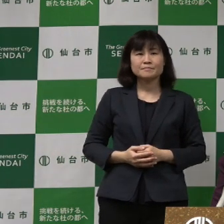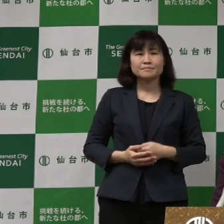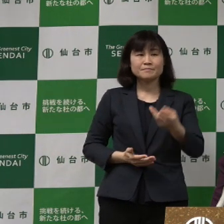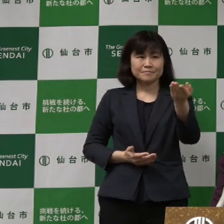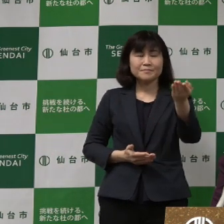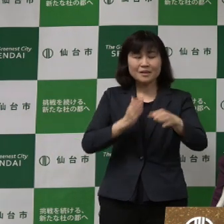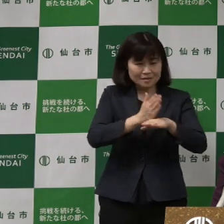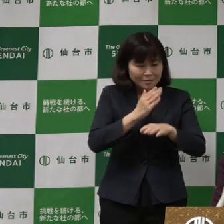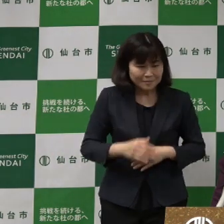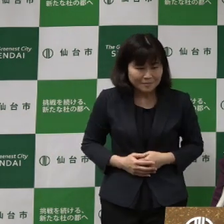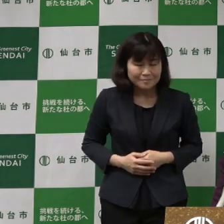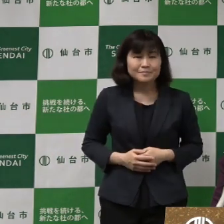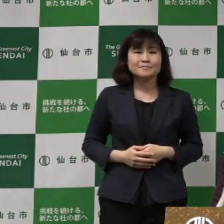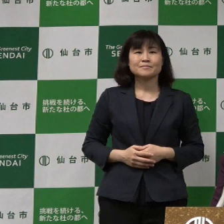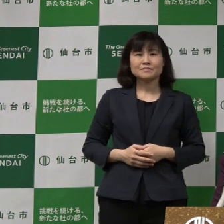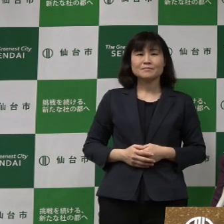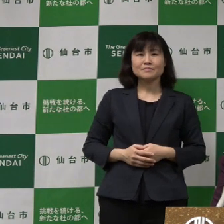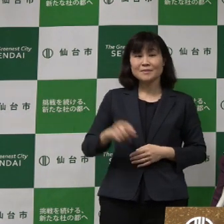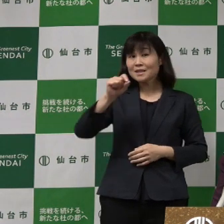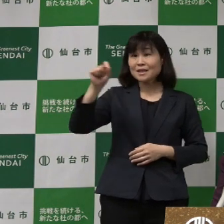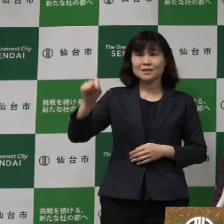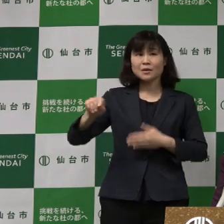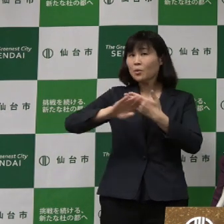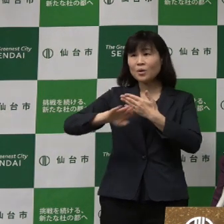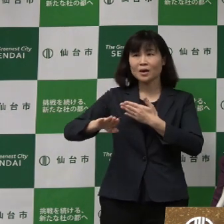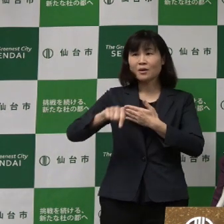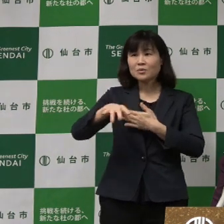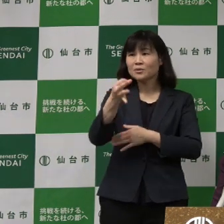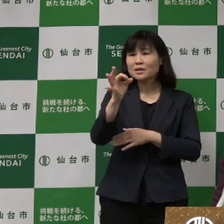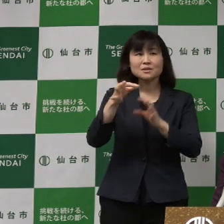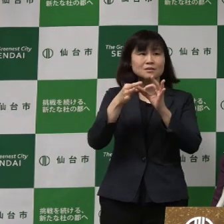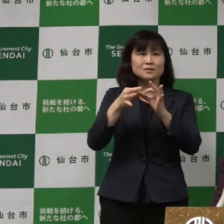ありがとうございます。はい、他に給付金に関していかがでしょうか。